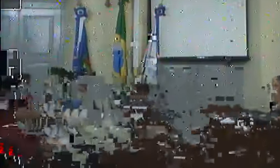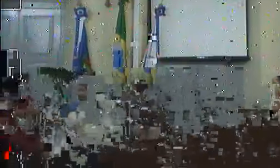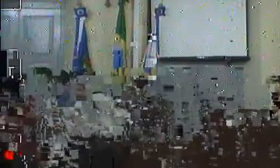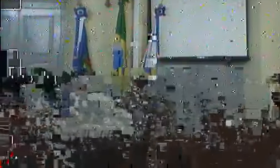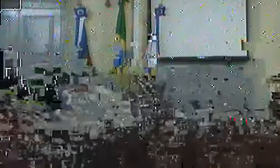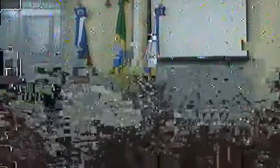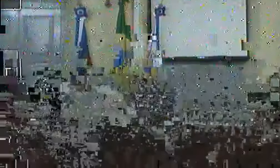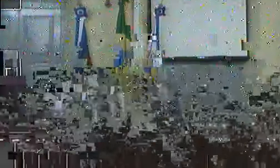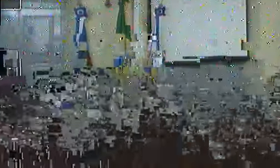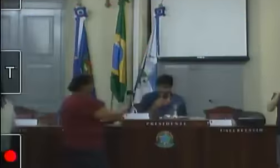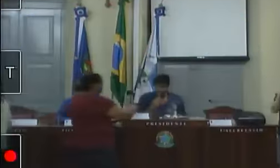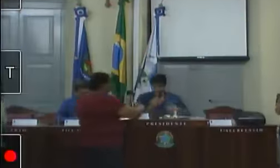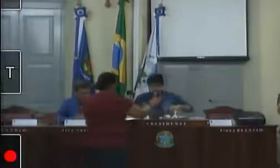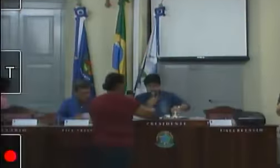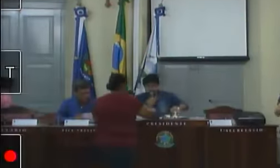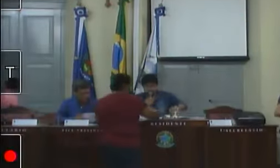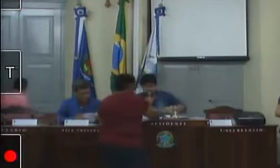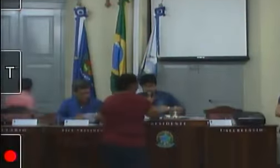Boa noite a todos.